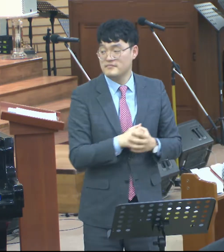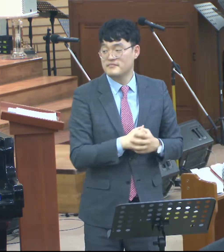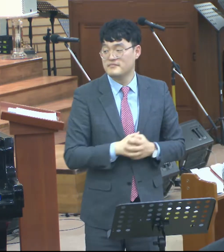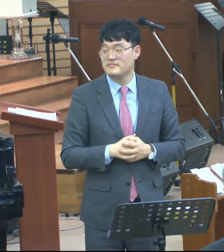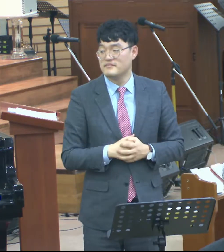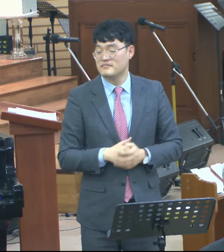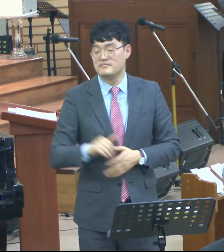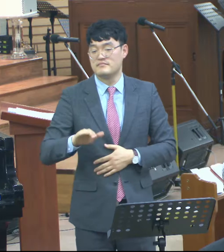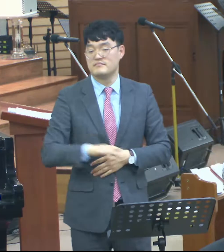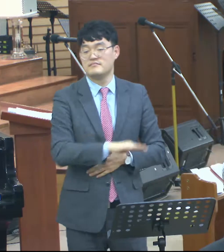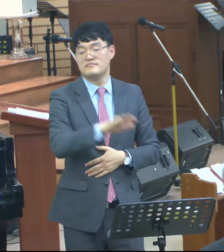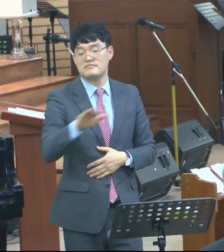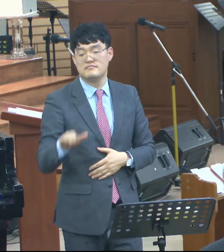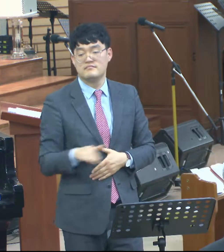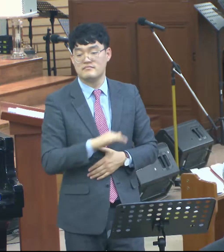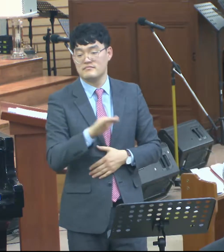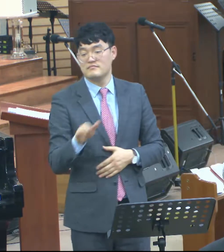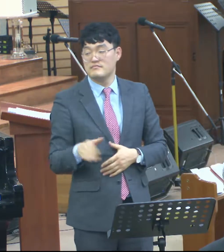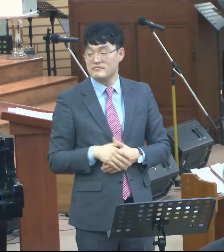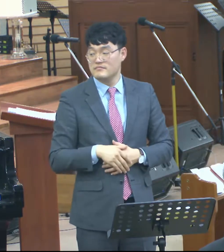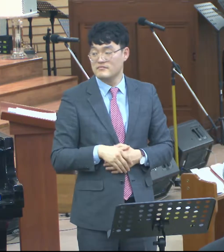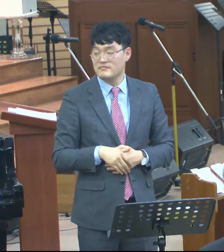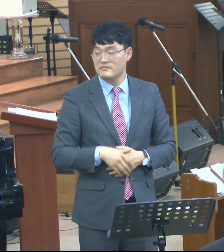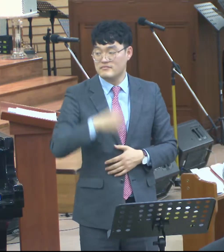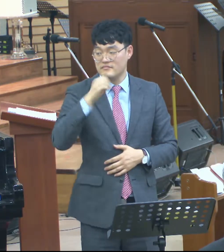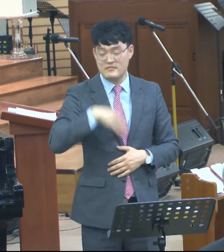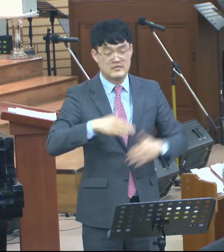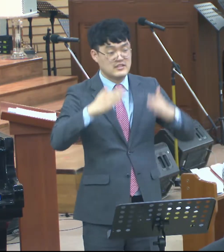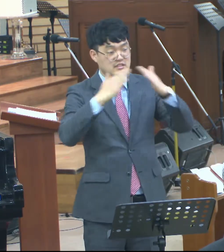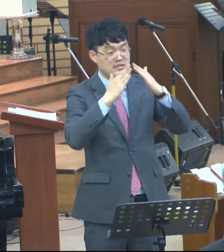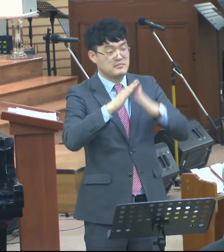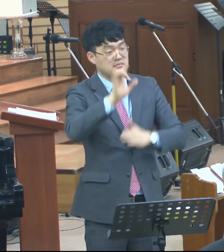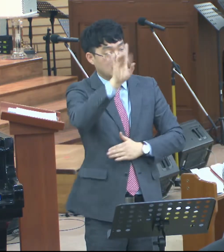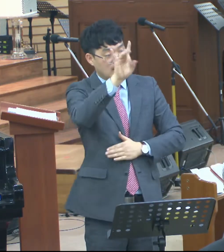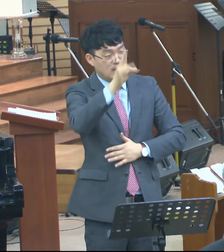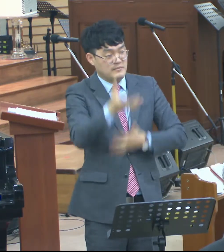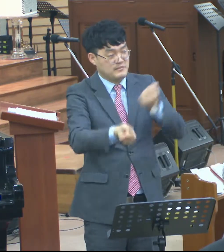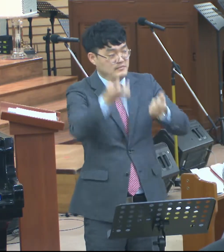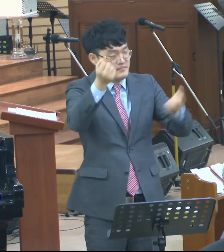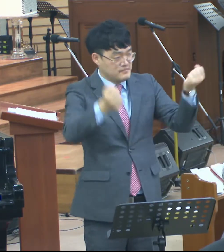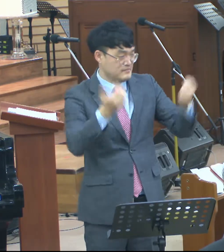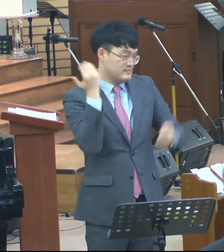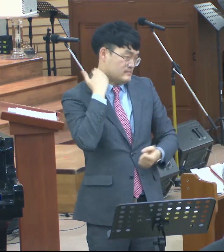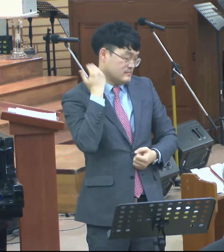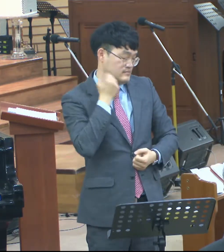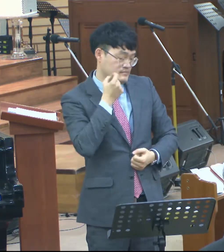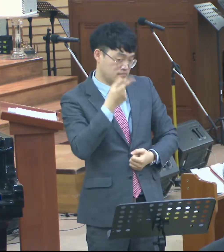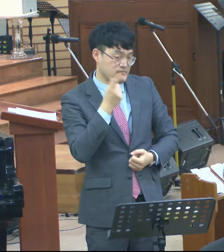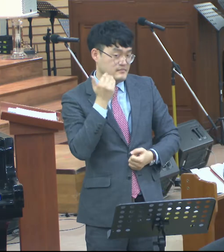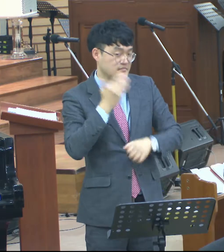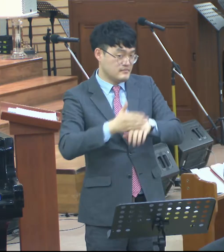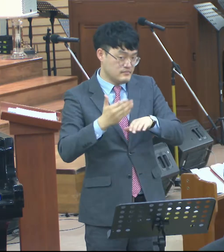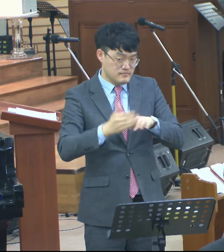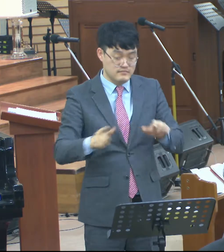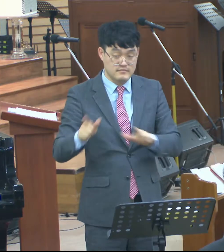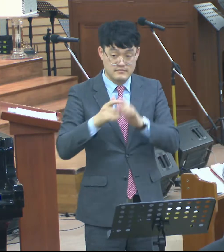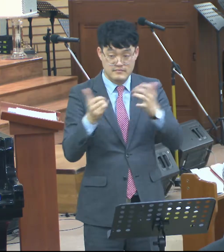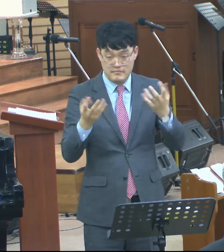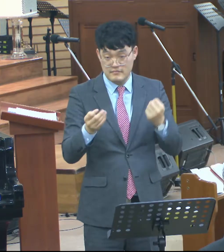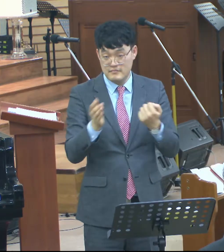우리는 그냥 겨우 지방칸 가지신 분이 대부분이고 그것도 전세나 월세로 사는 분도 많기 때문에 큰 부담이 없이 제가 말씀을 드릴 수